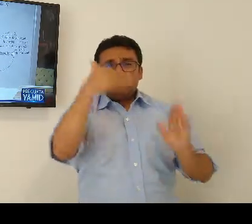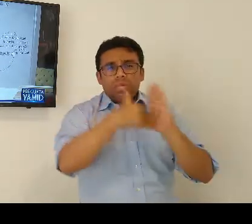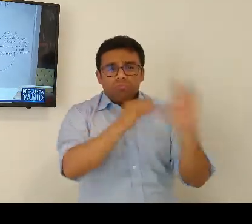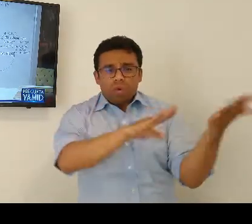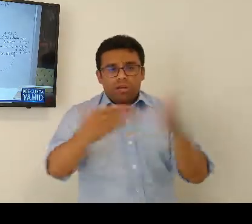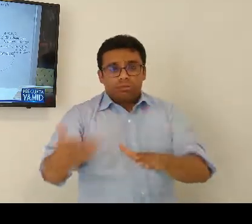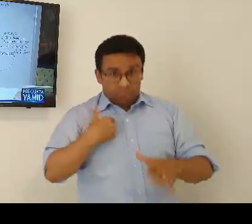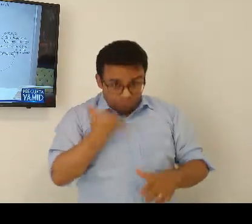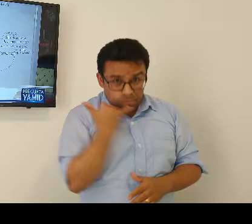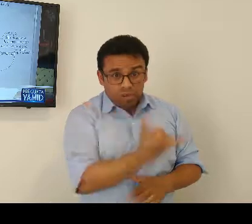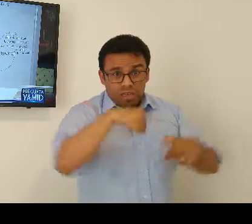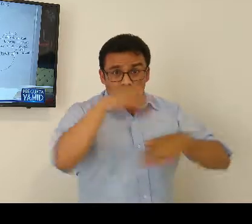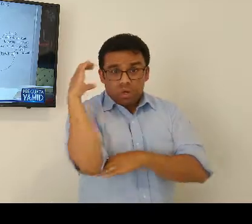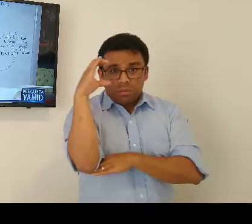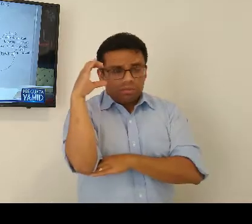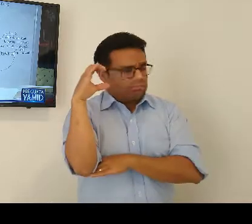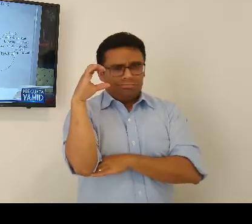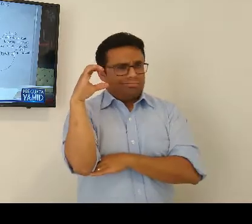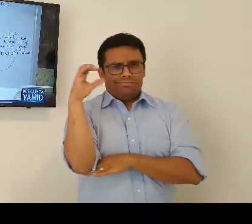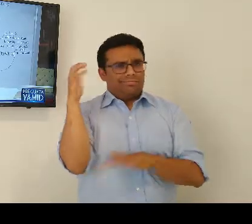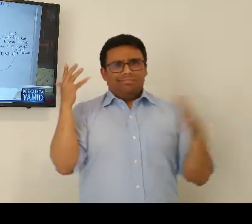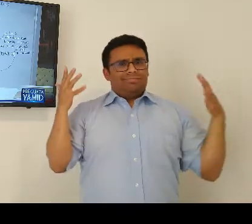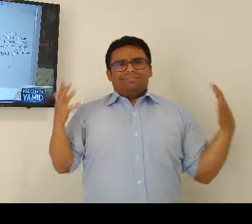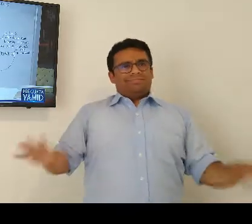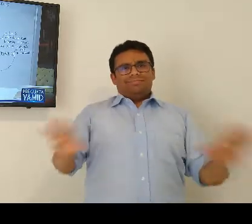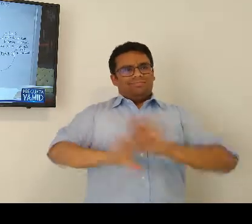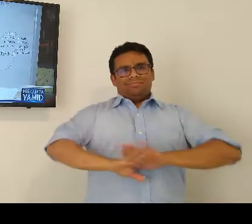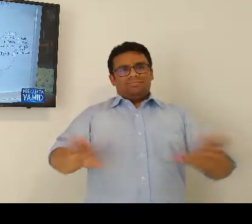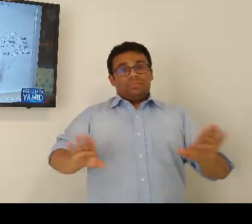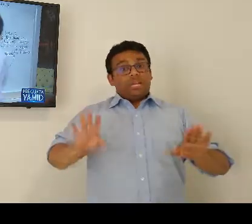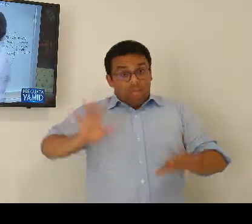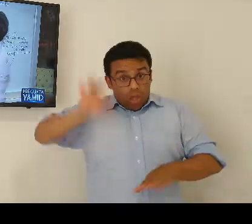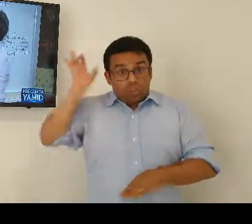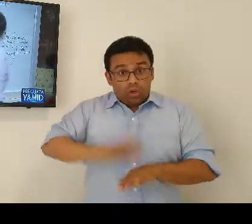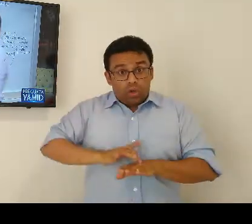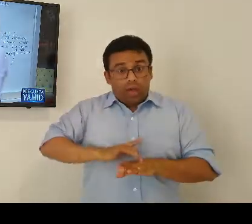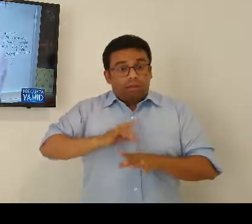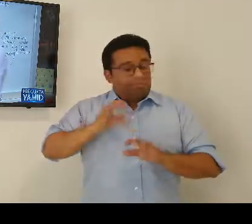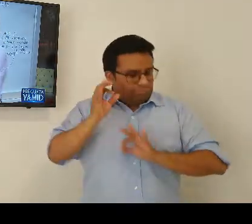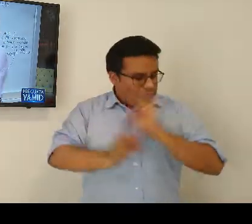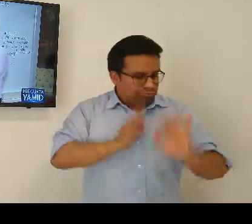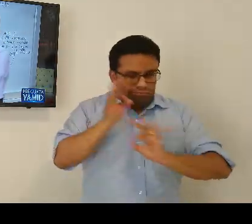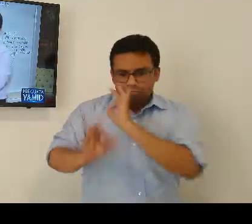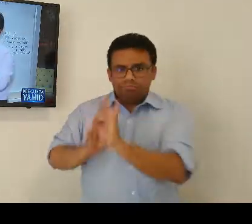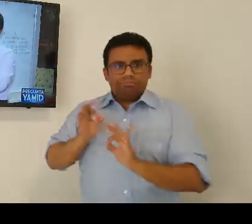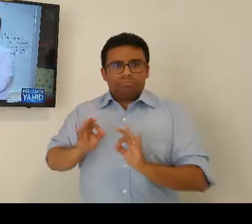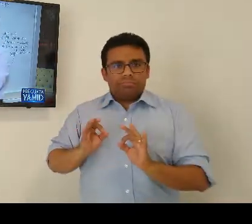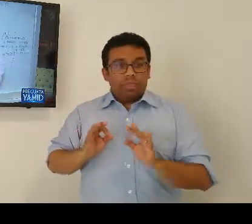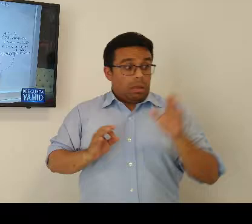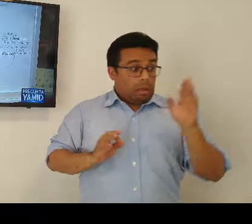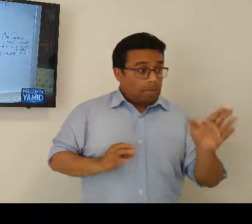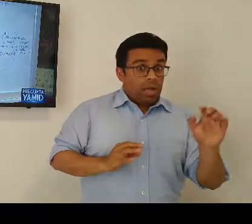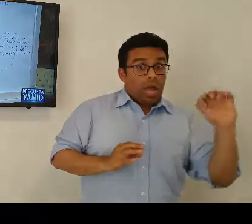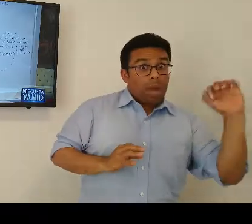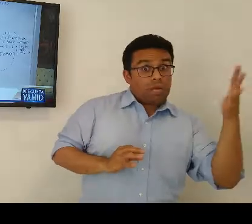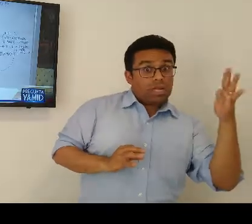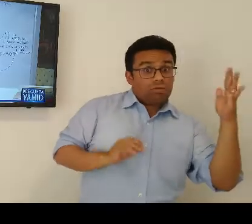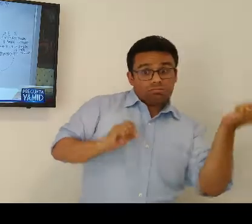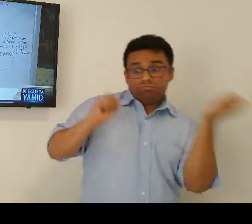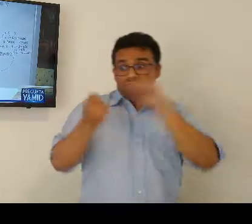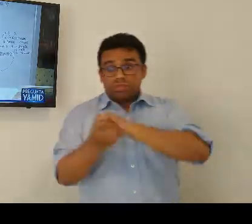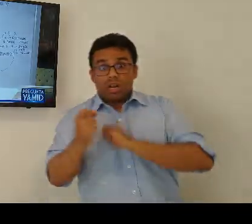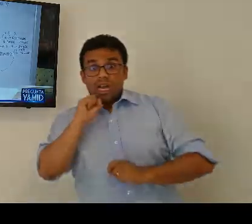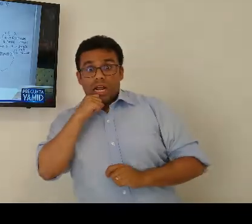escenario. Así que lo que toque hacer para cuidarnos, lo vamos a hacer. ¿Cuándo pasar de un escenario al otro? Lo vamos a decidir con todo